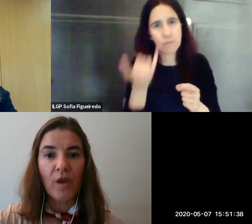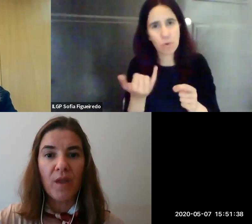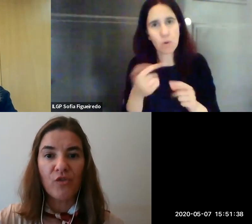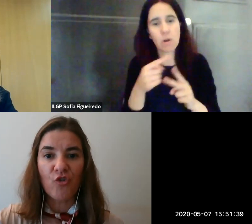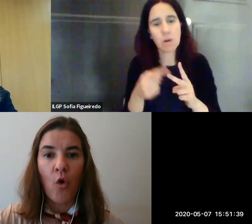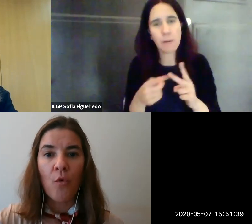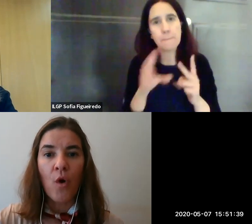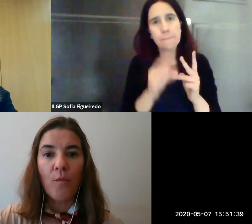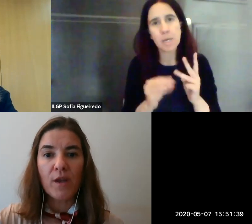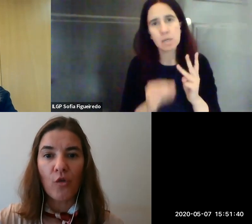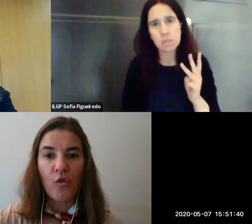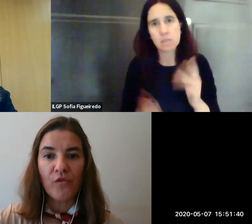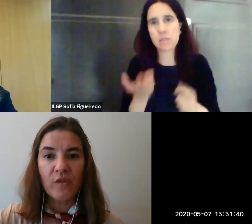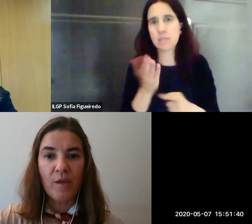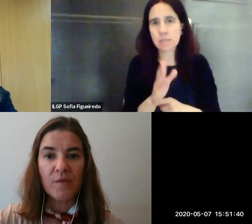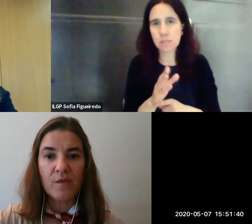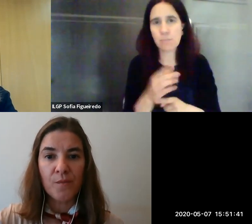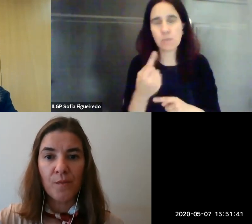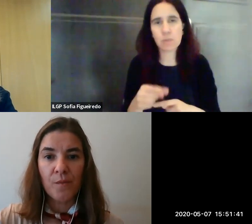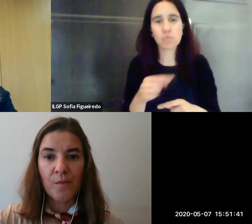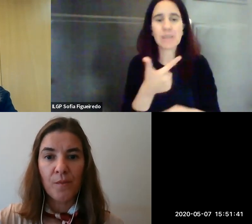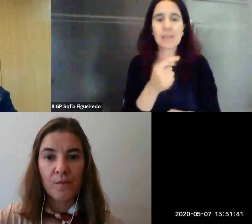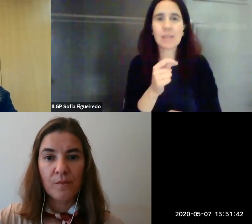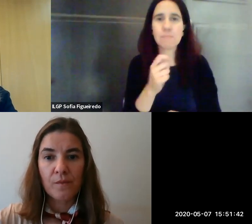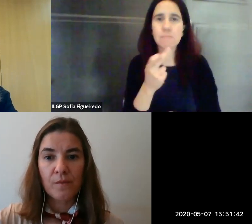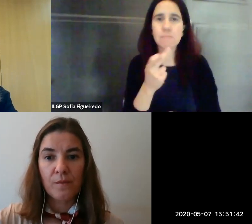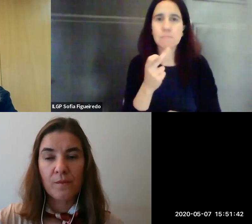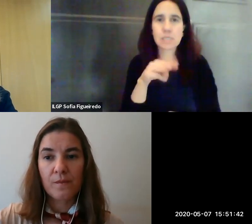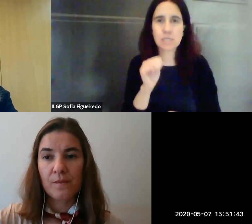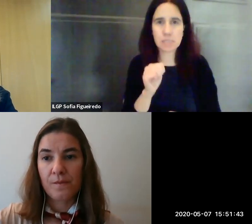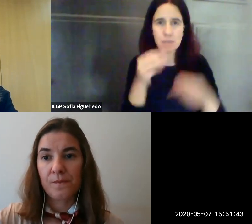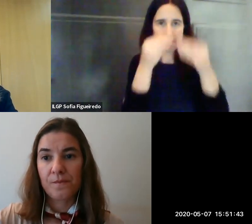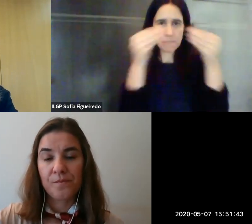outras ferramentas como o Microsoft Teams?